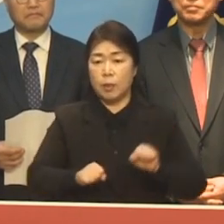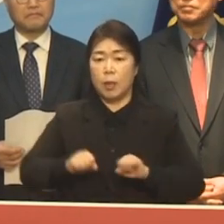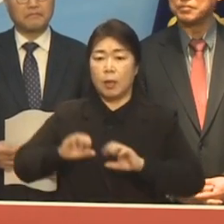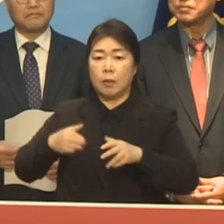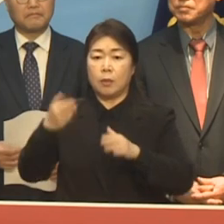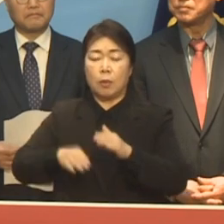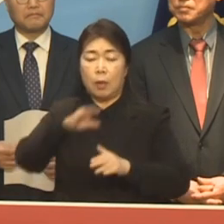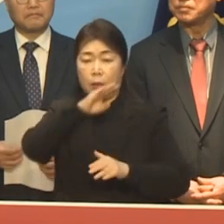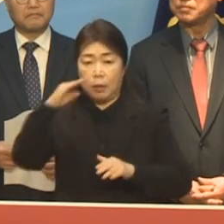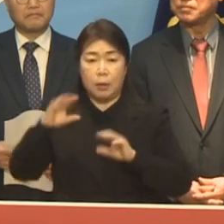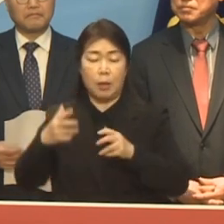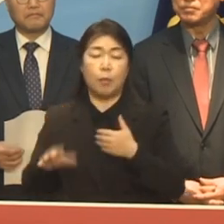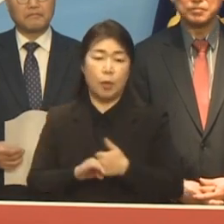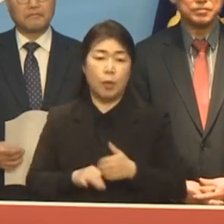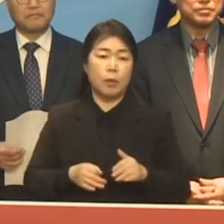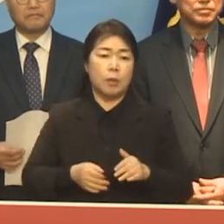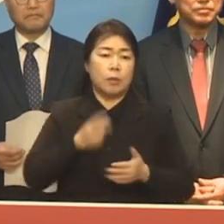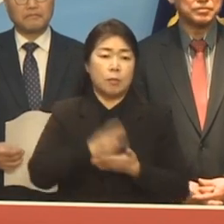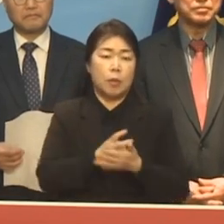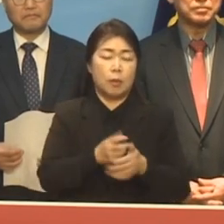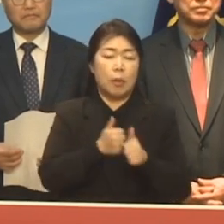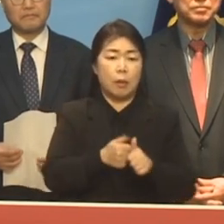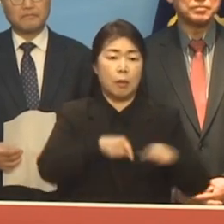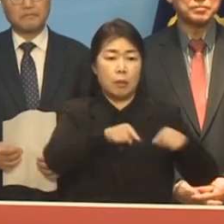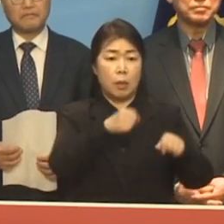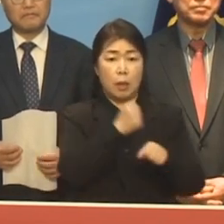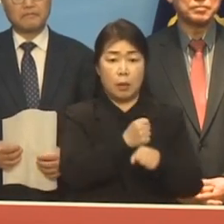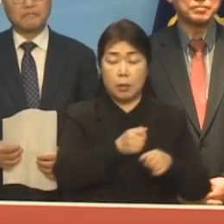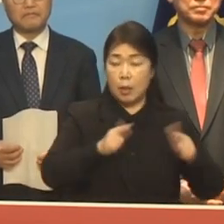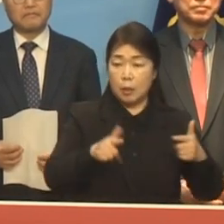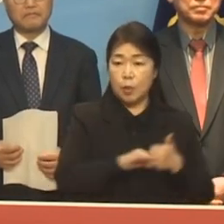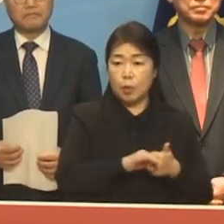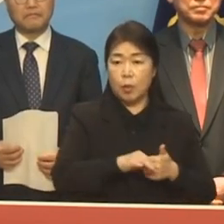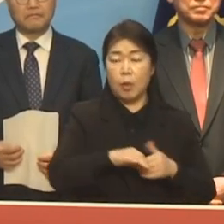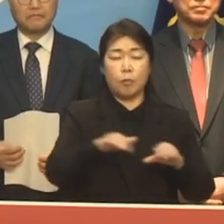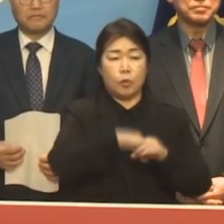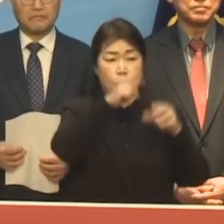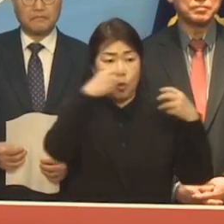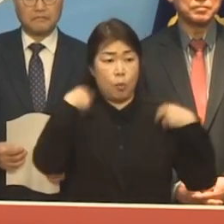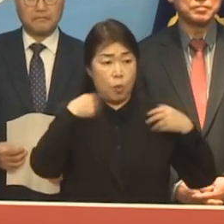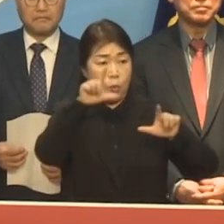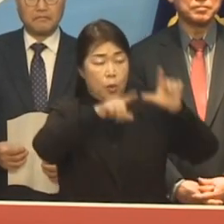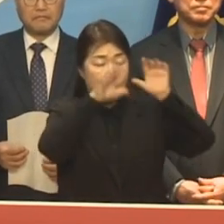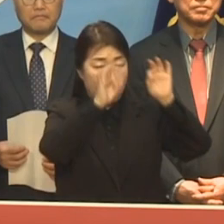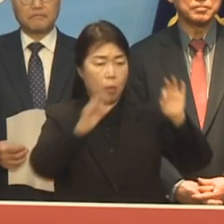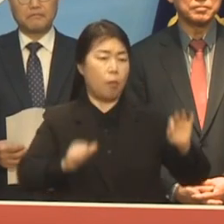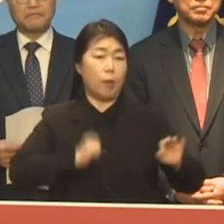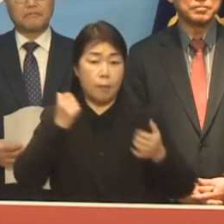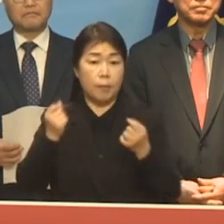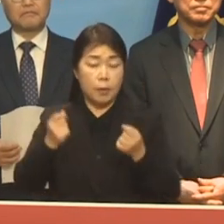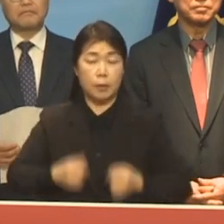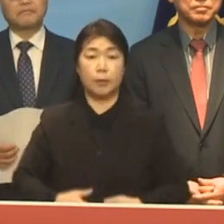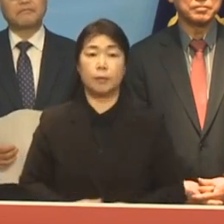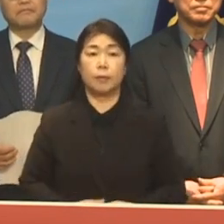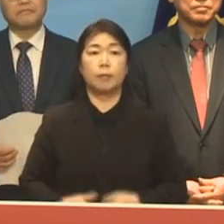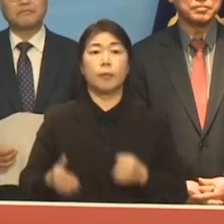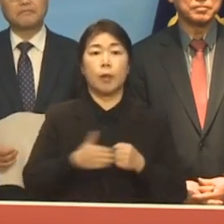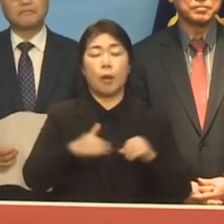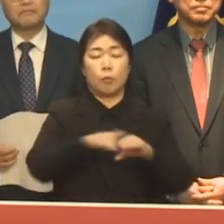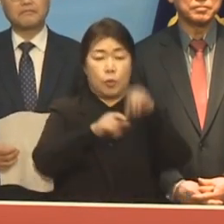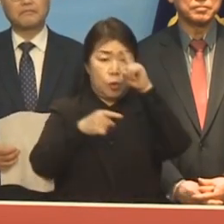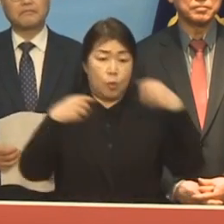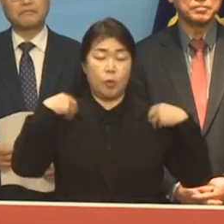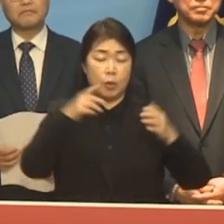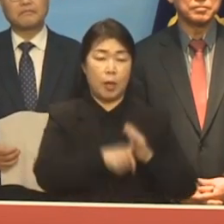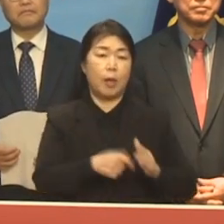적시적인 조치를 취하지 않은 문재인 정부의 행태를 보며 우리 국민들은 분노하지 않을 수 없다. 이에 문재인 정부 때